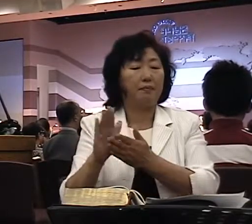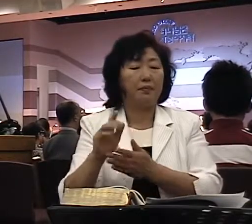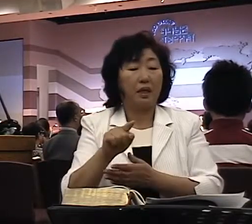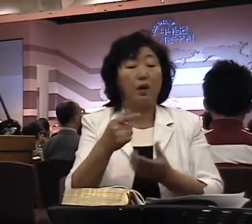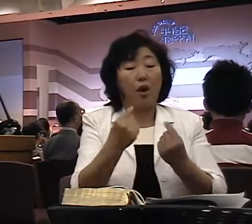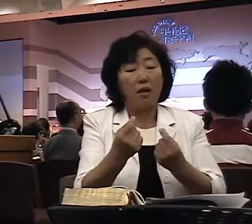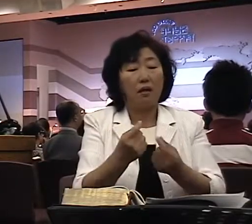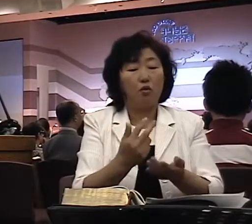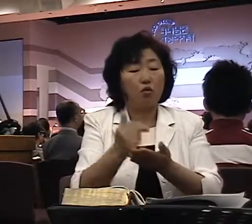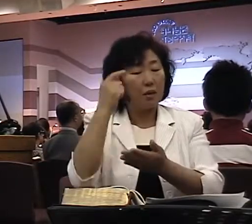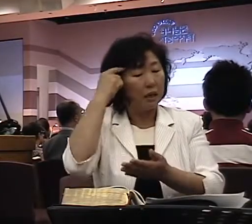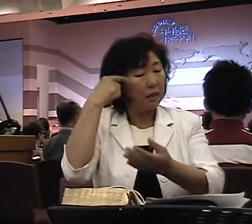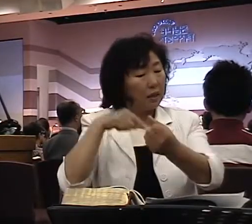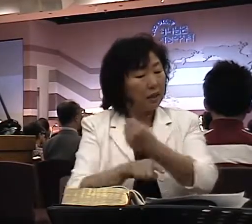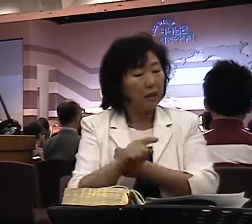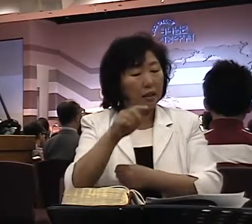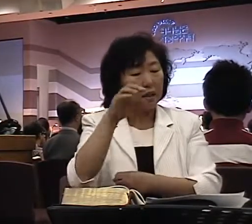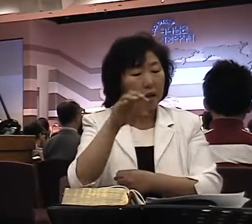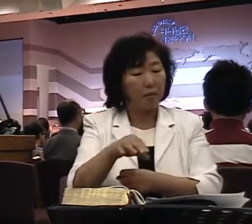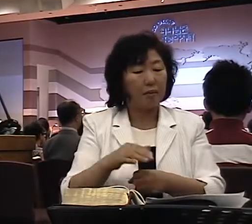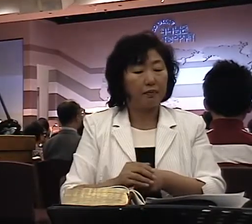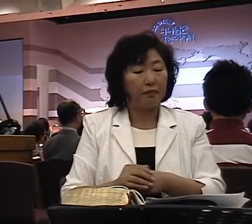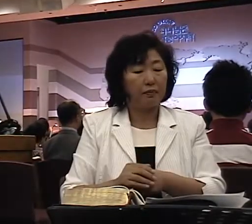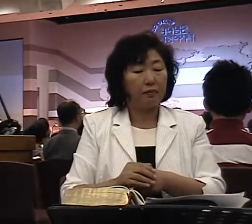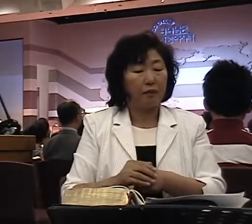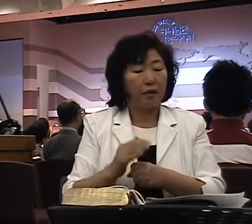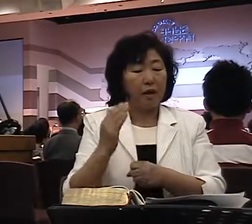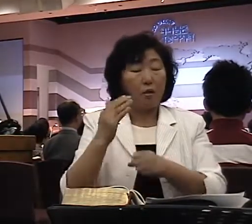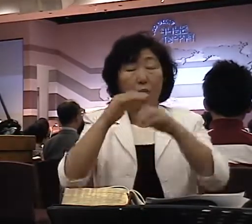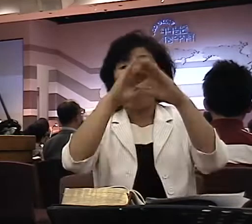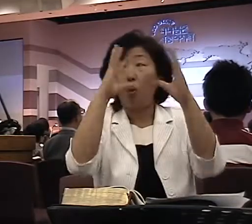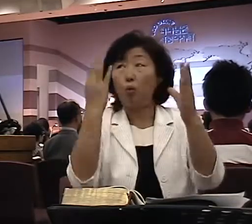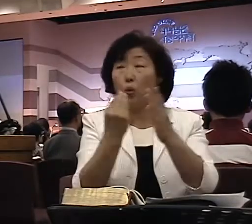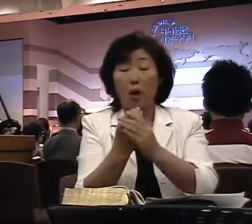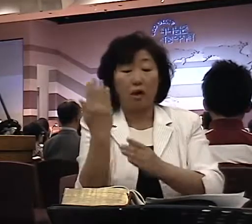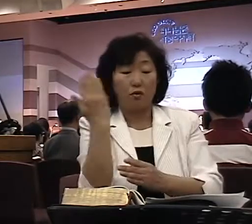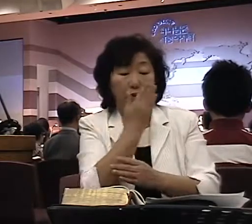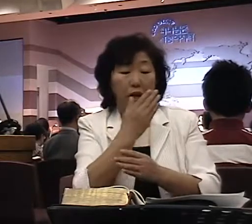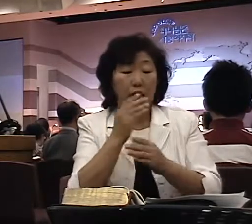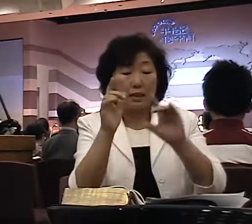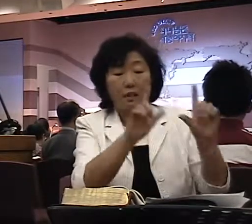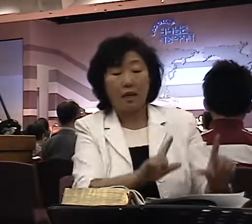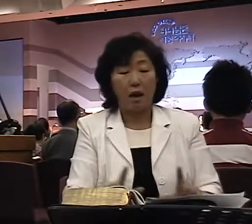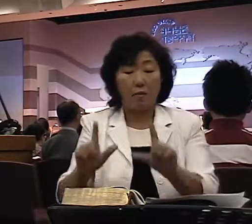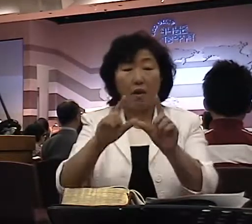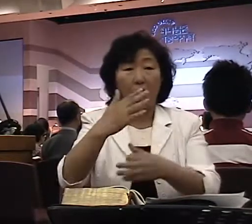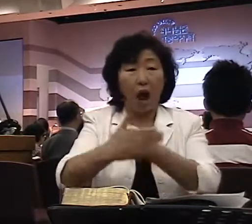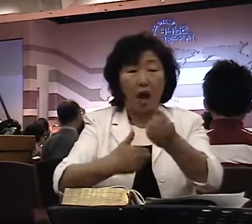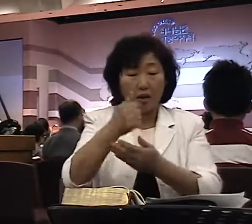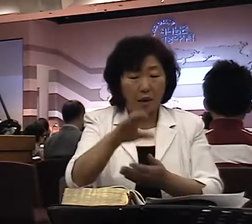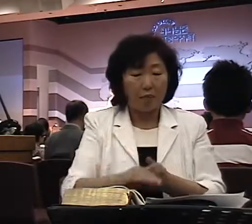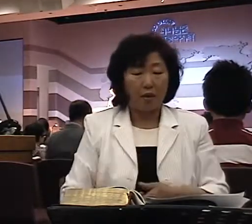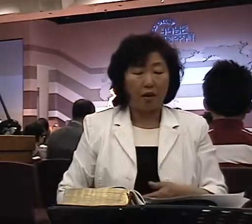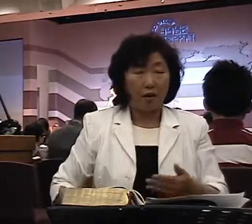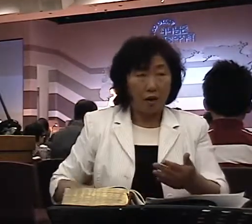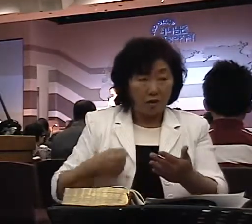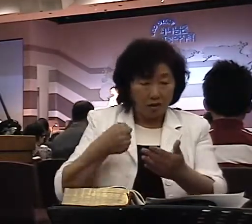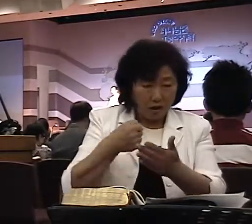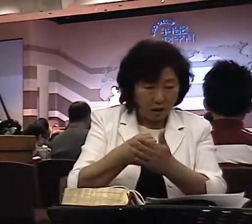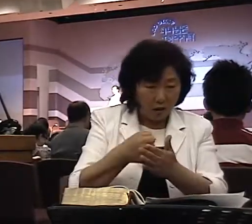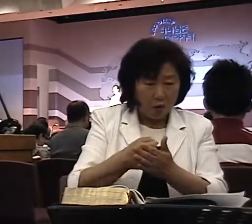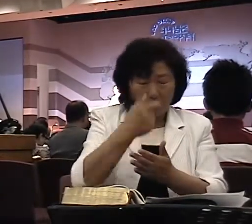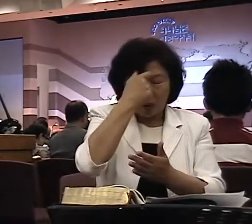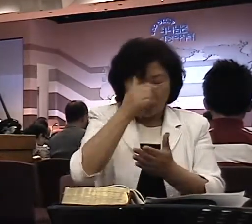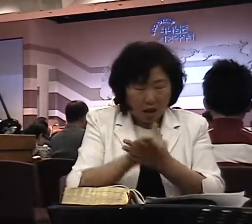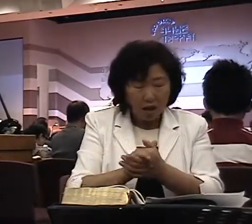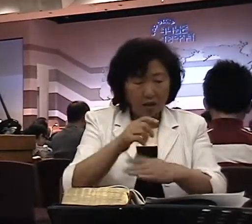이러한 주님의 뜻 앞에 우리 모두 다 순결한 삶을 하나님 앞에 결단하며 기도하며 나오는 마음으로